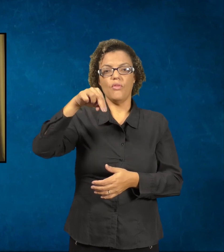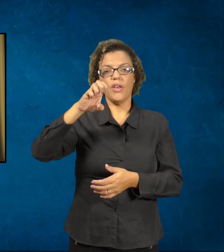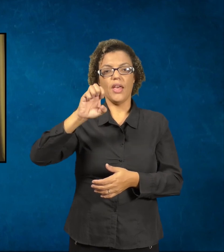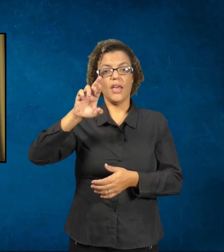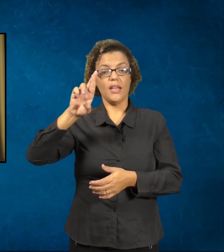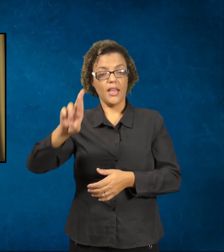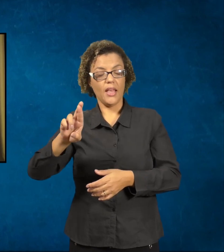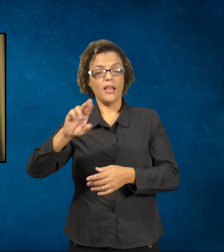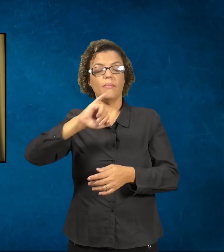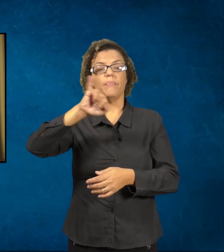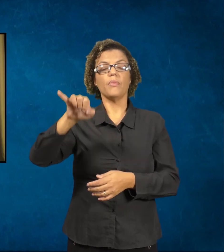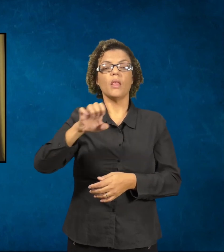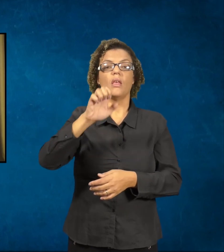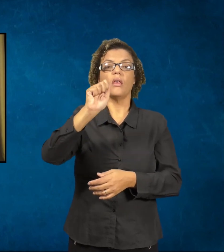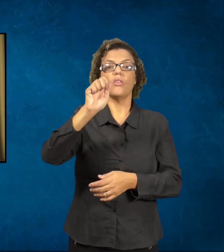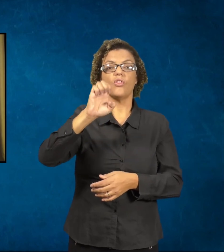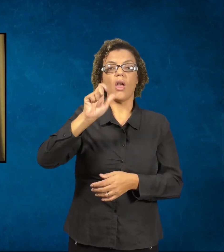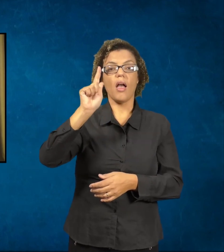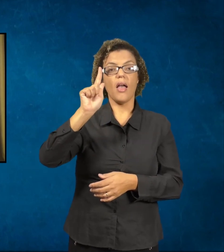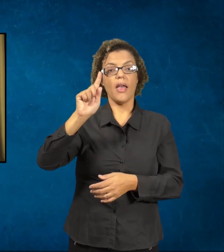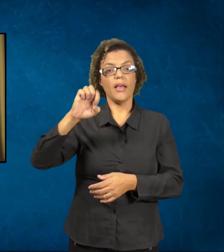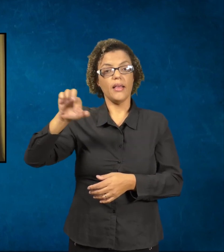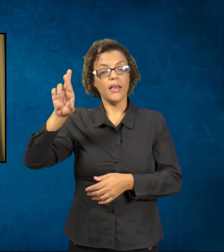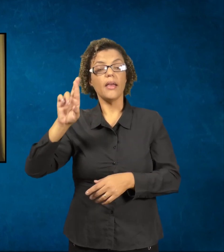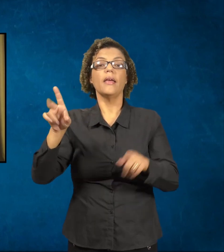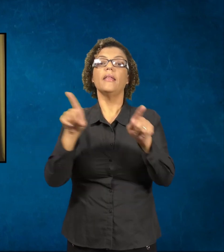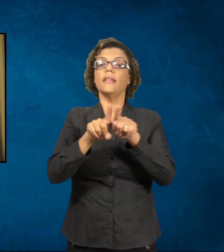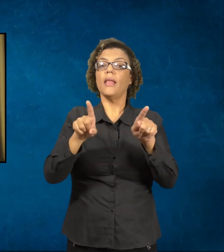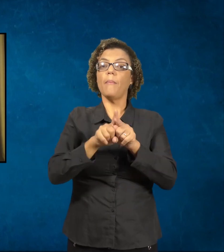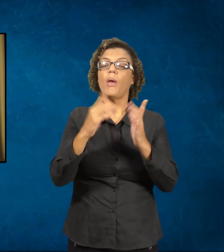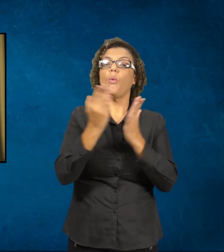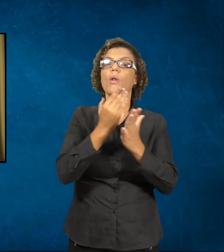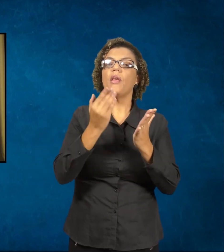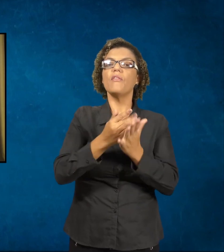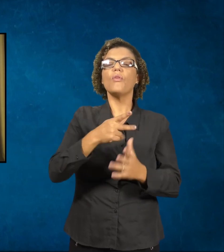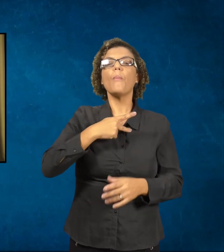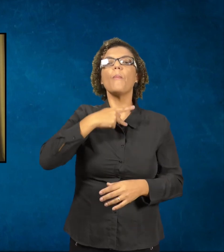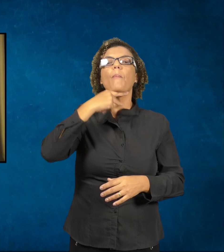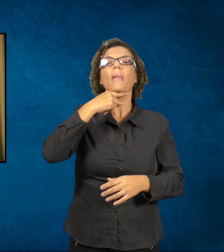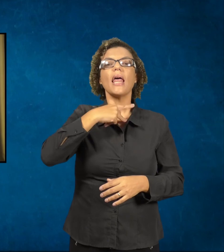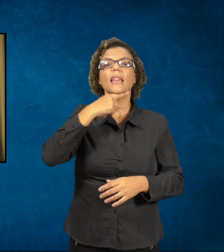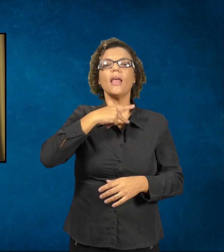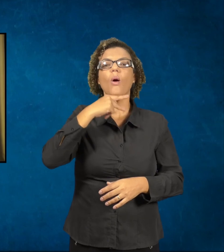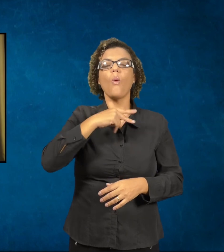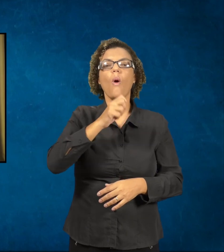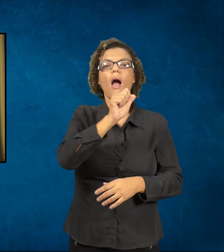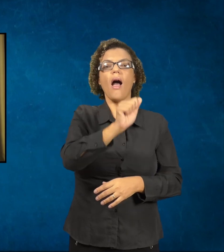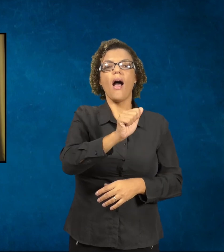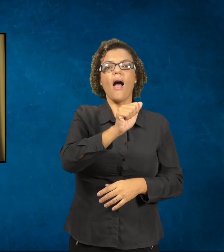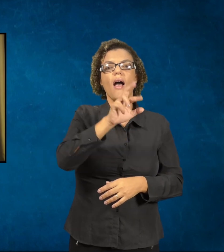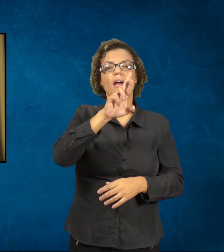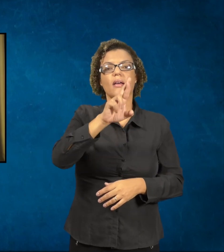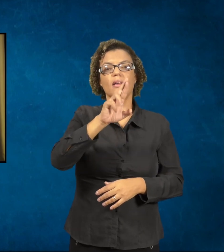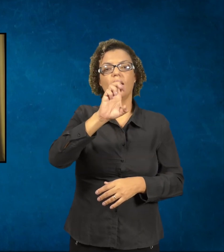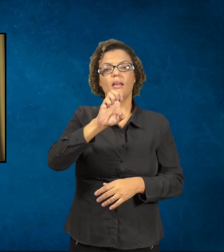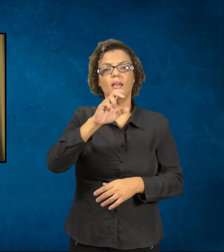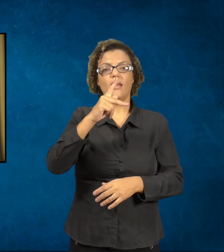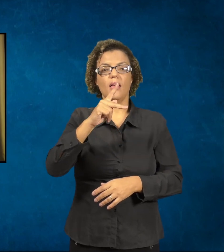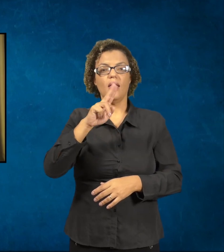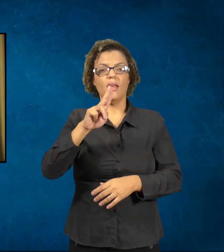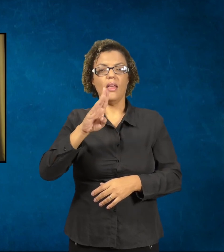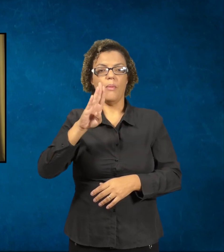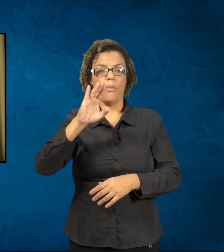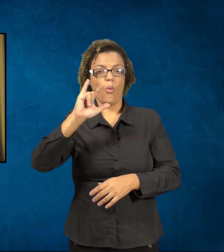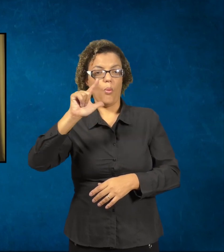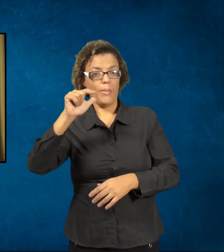enfrentar nesse momento Platão é difícil, leia um pouco, assista um pouco das nossas palestras que temos no canal. Muitas falam de